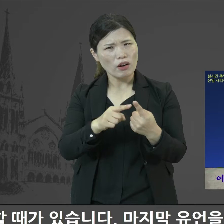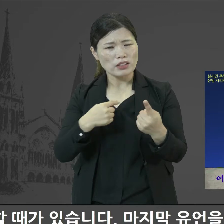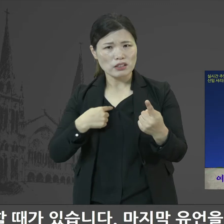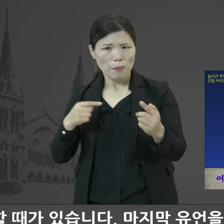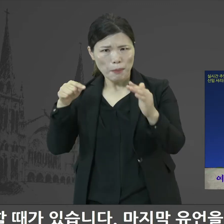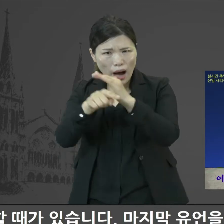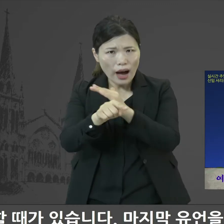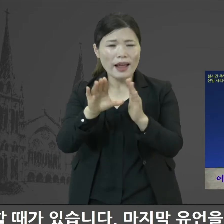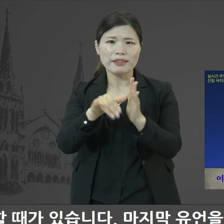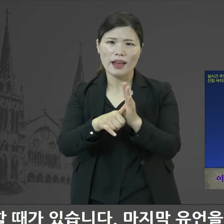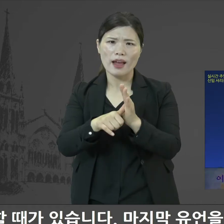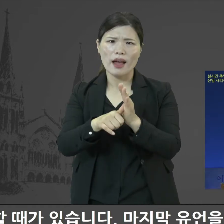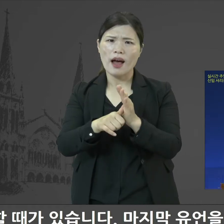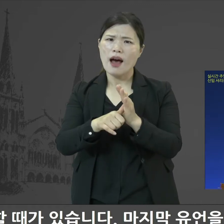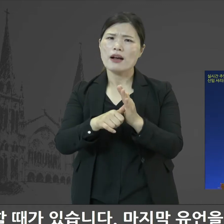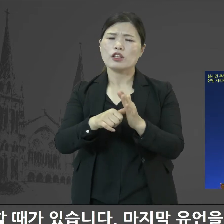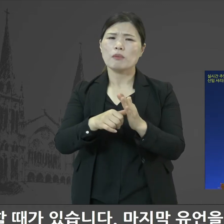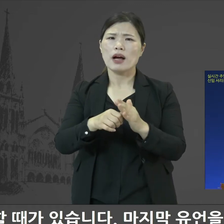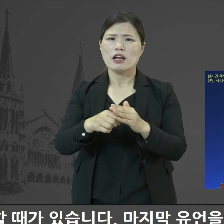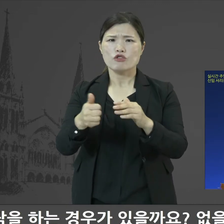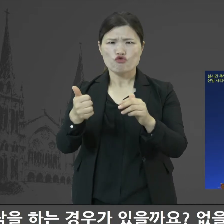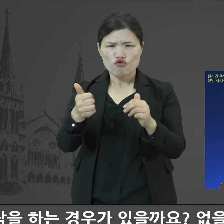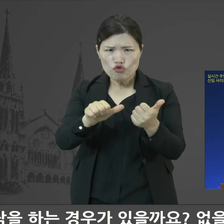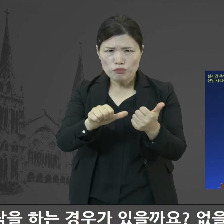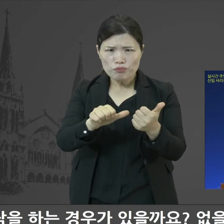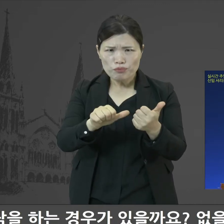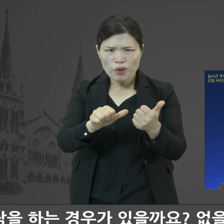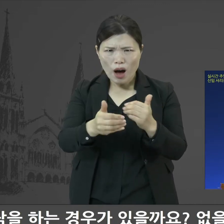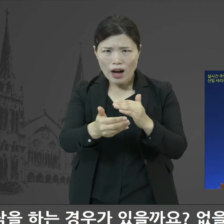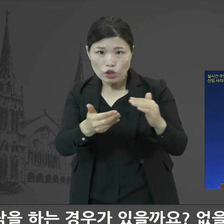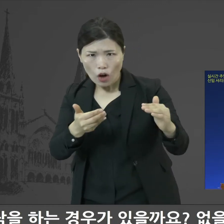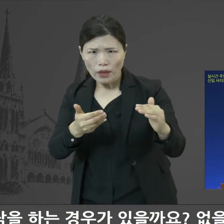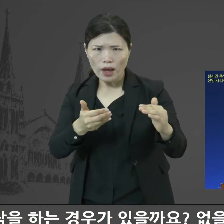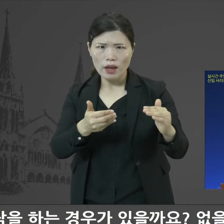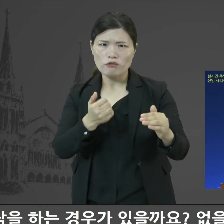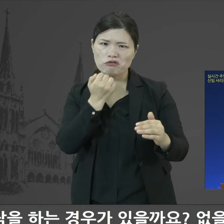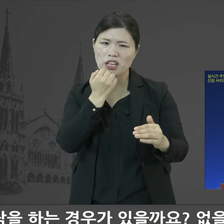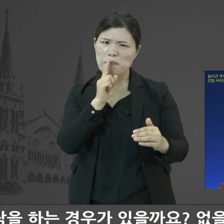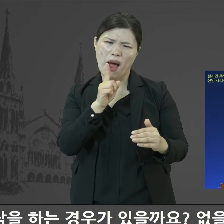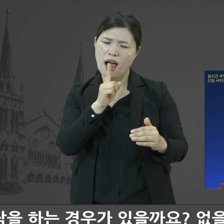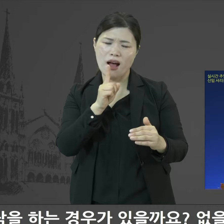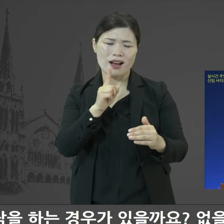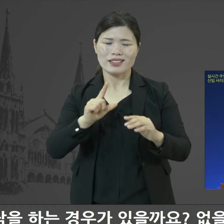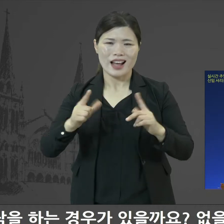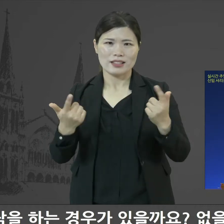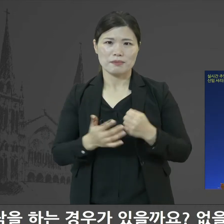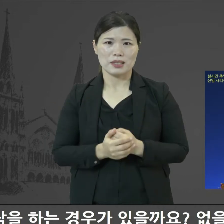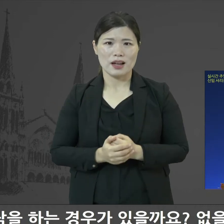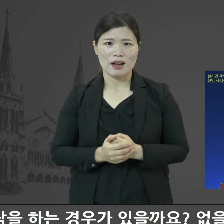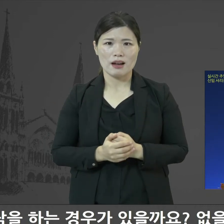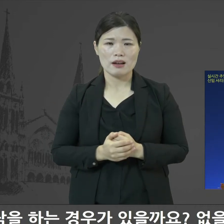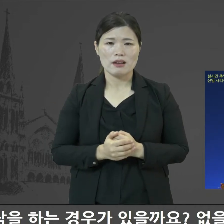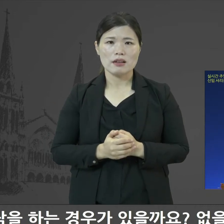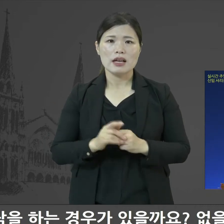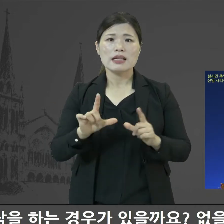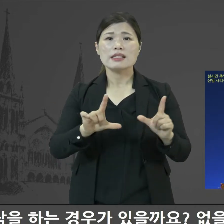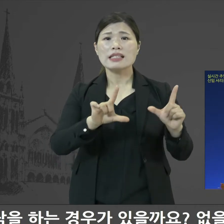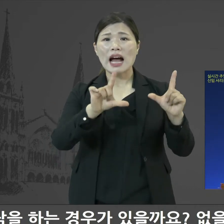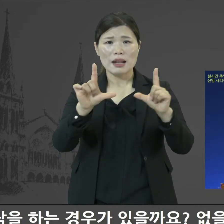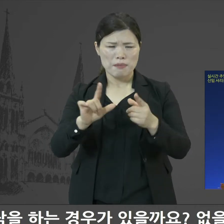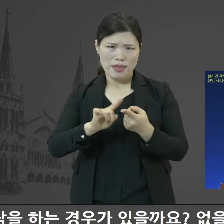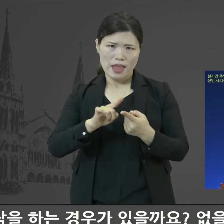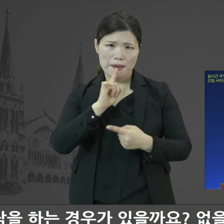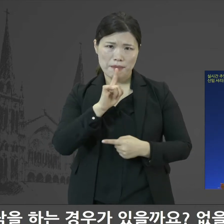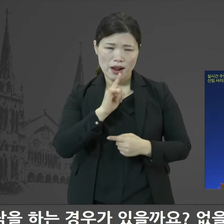적이 없습니다. 마지막 죽음을 앞두고 있기 때문에 거기에는 그 삶이 고스란히 녹여져 있죠.